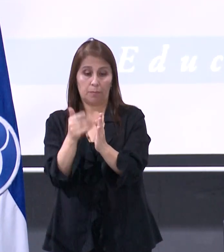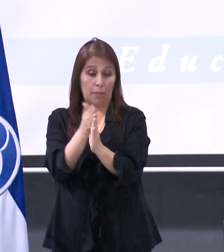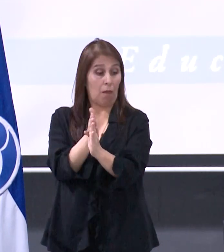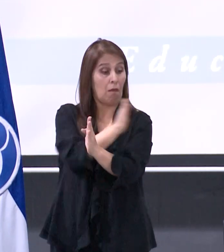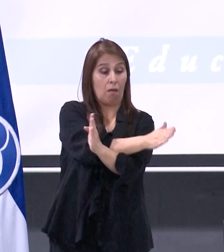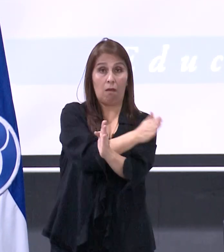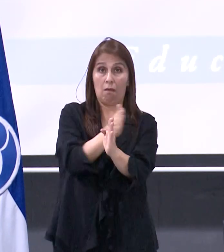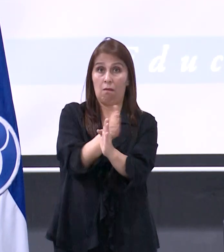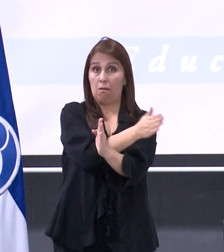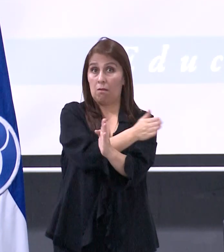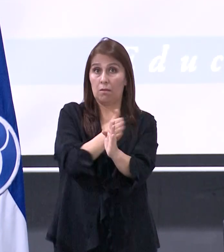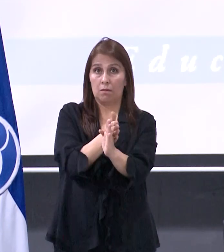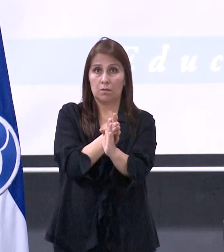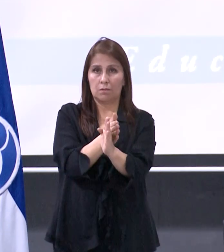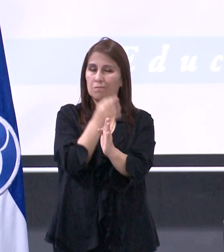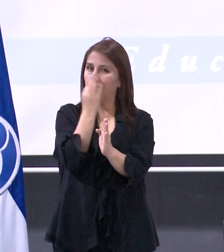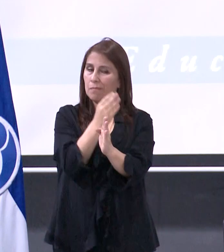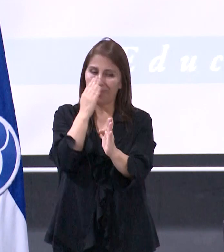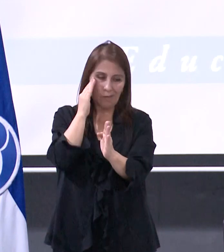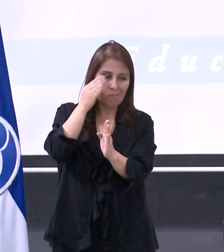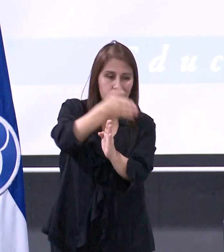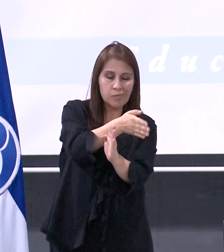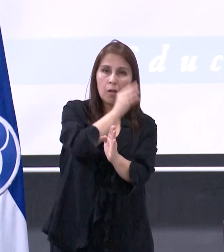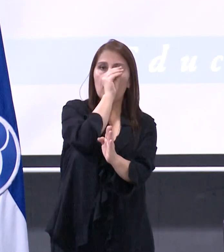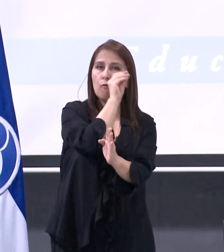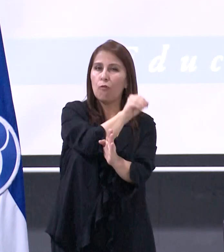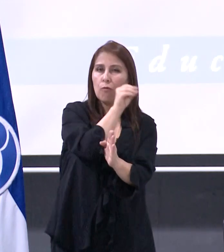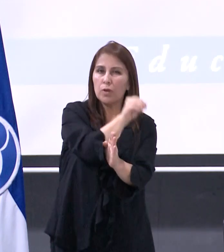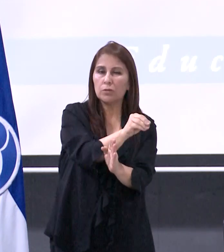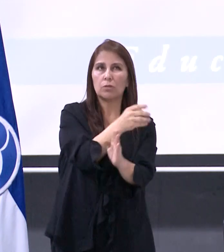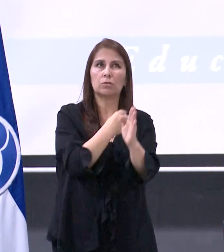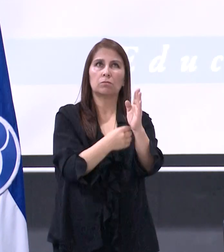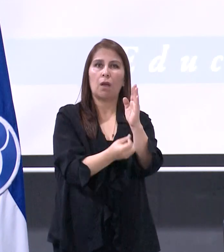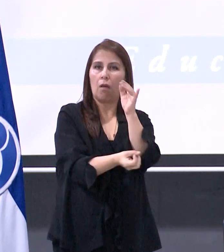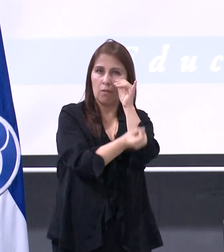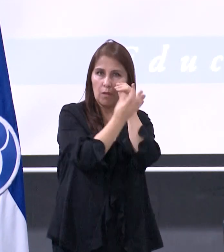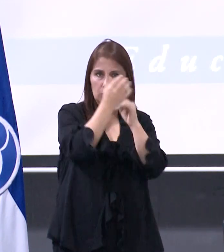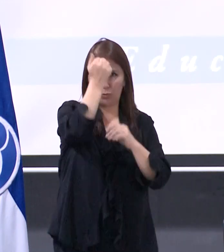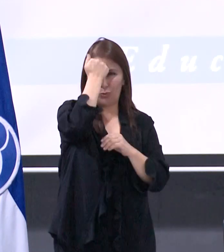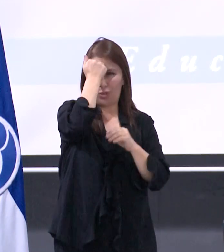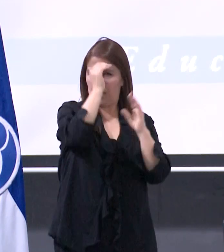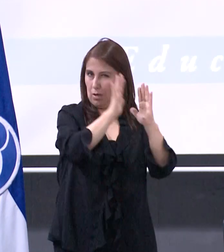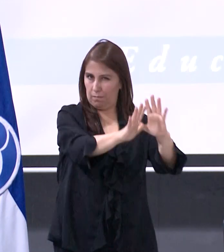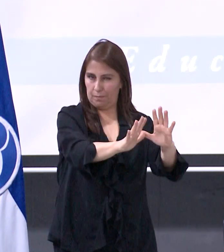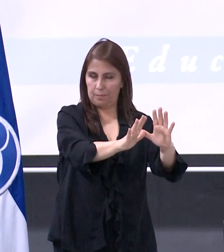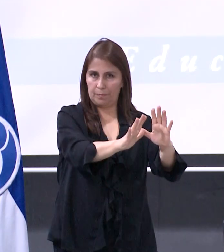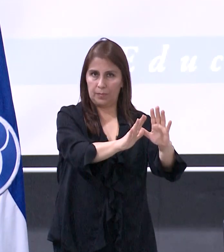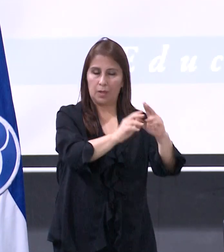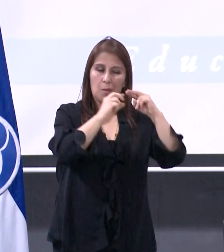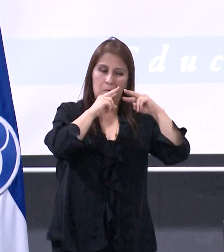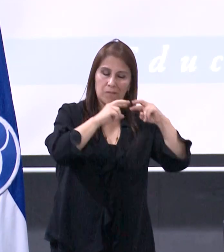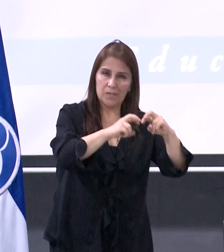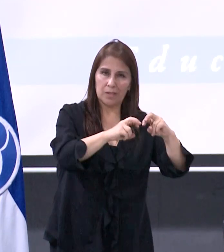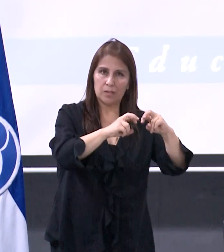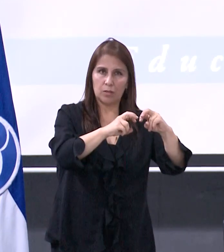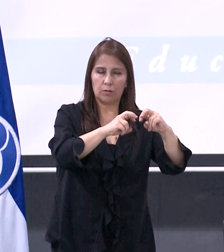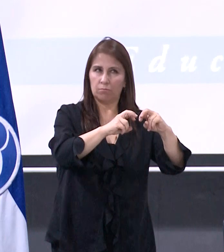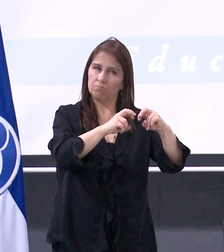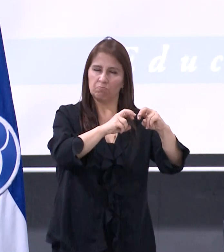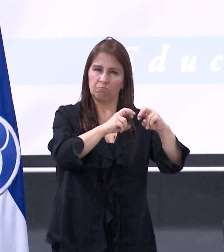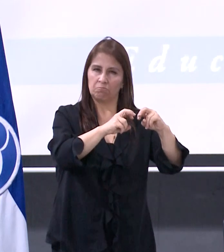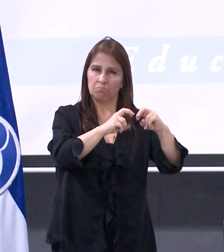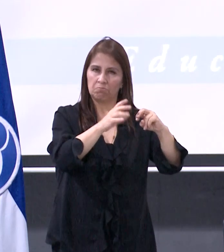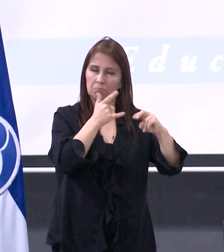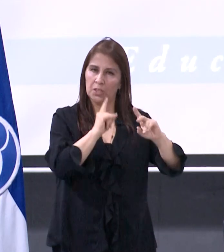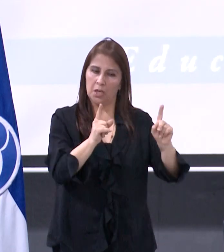época estábamos muy orientados a la formación la docencia pero digamos el tema de la investigación era algo tan esencial